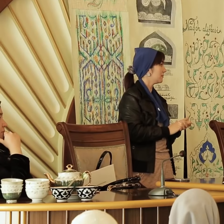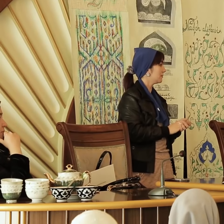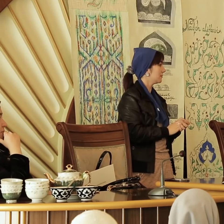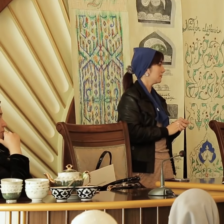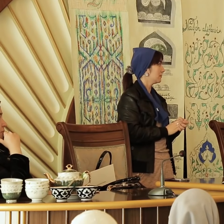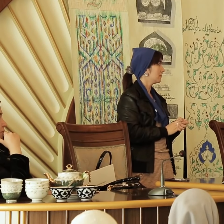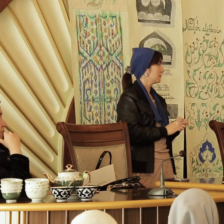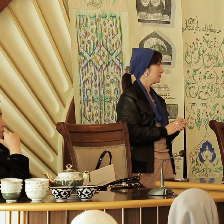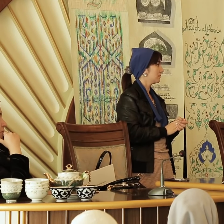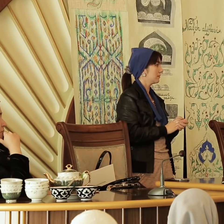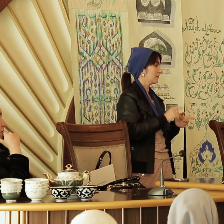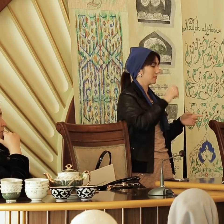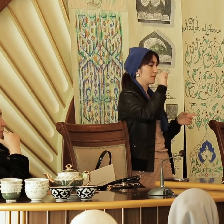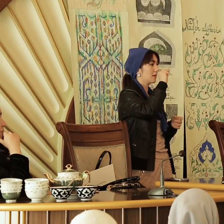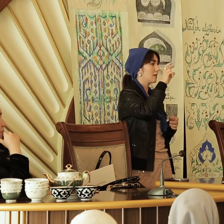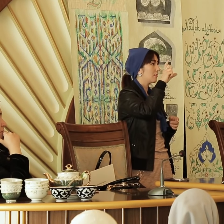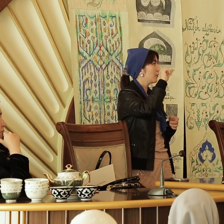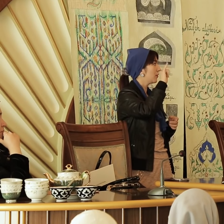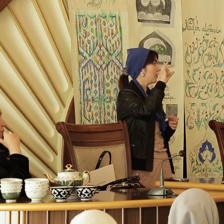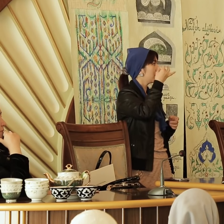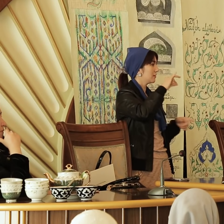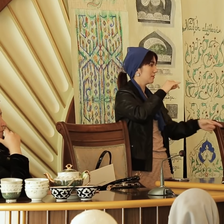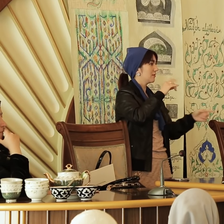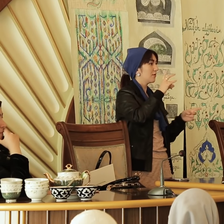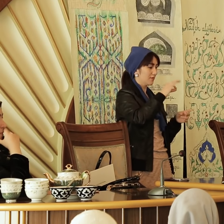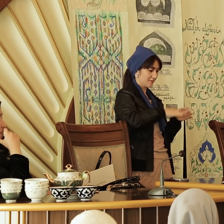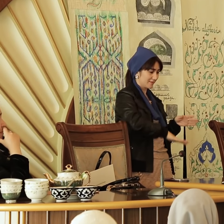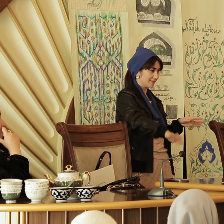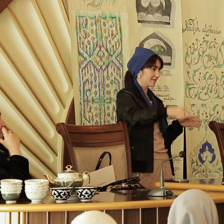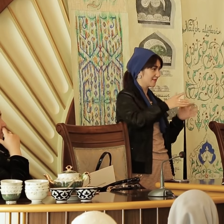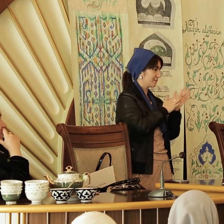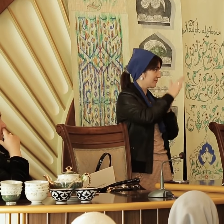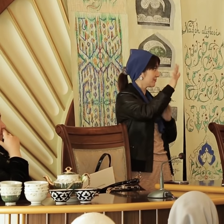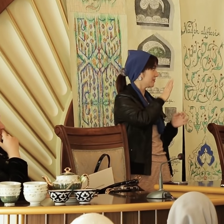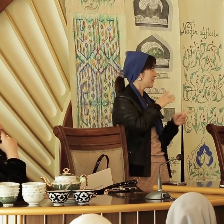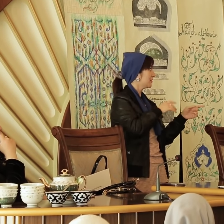Mana bu qamish Imom al-Buxoriy boboning oyog'idan o'sib chiqqan qamishlar.